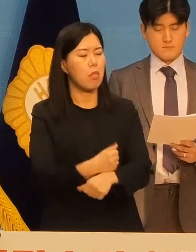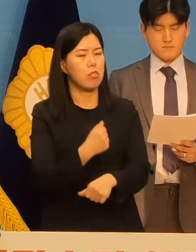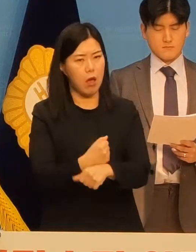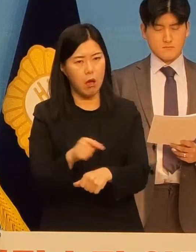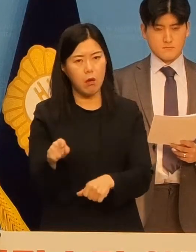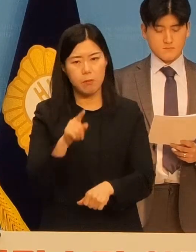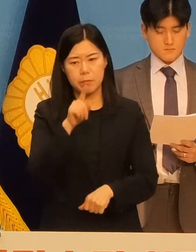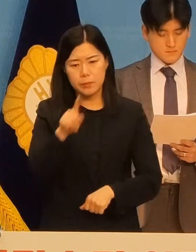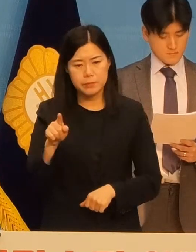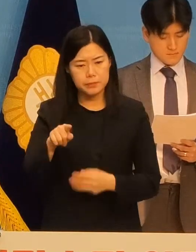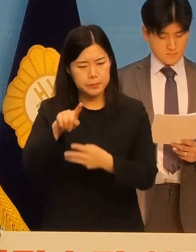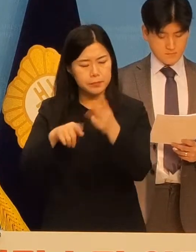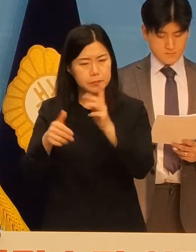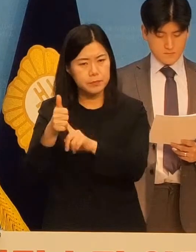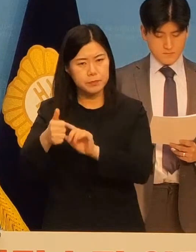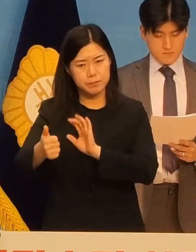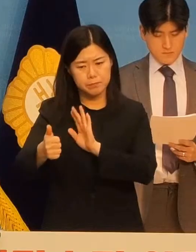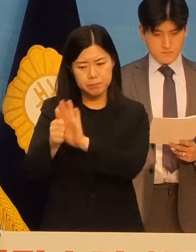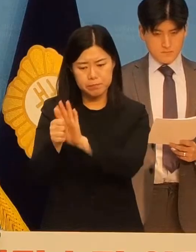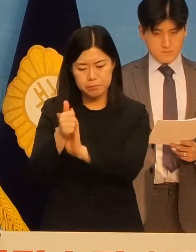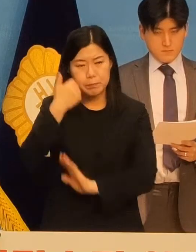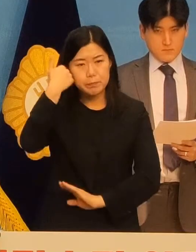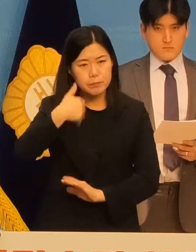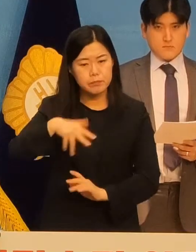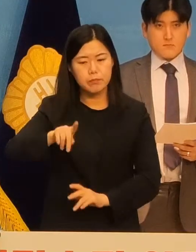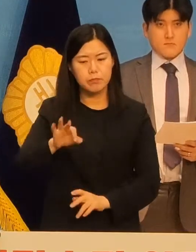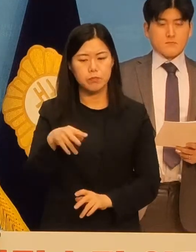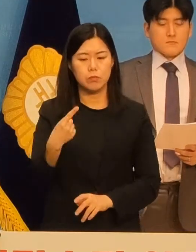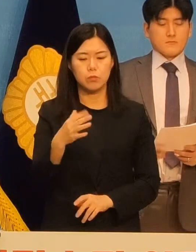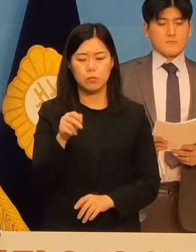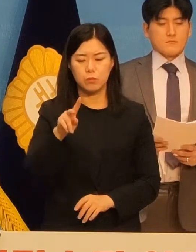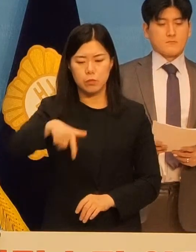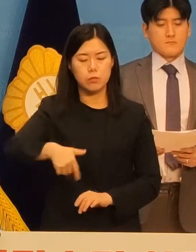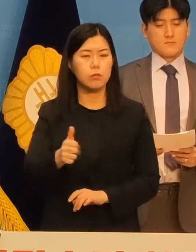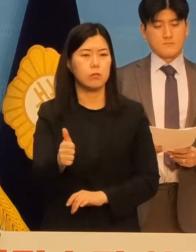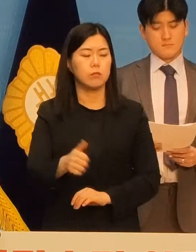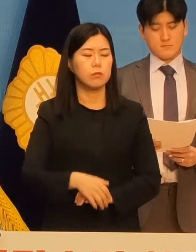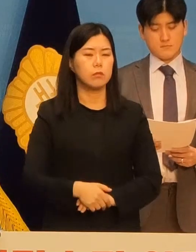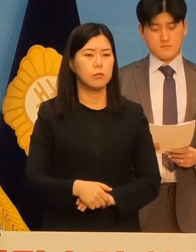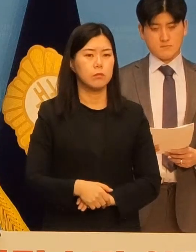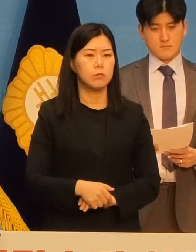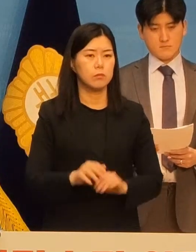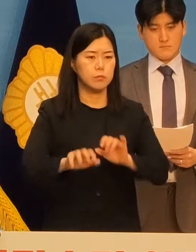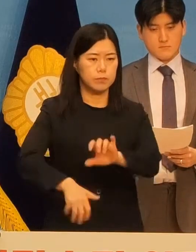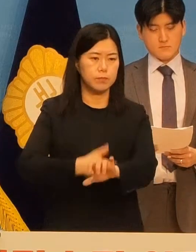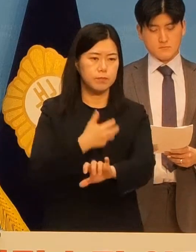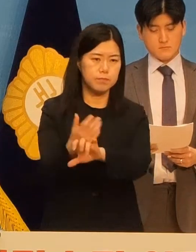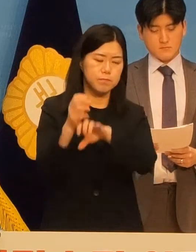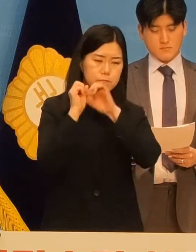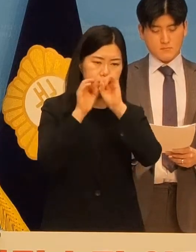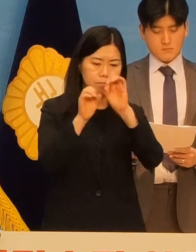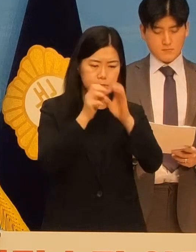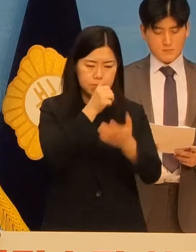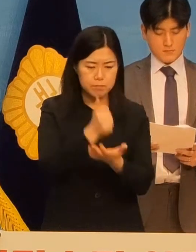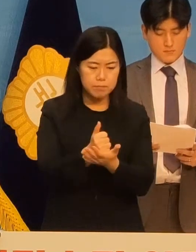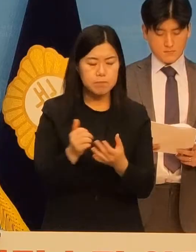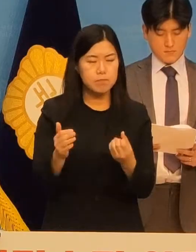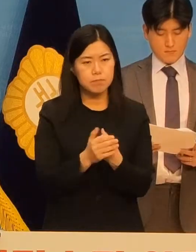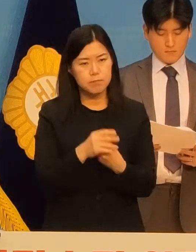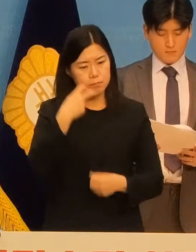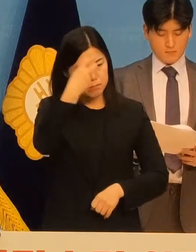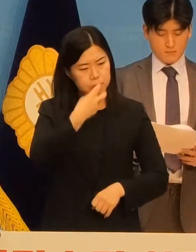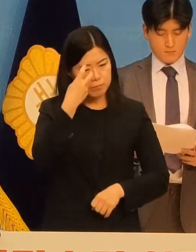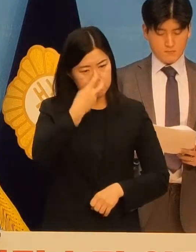적극 협조하고 있는 장동혁 국민의힘 대표는 내란 선전 혐의로 수사를